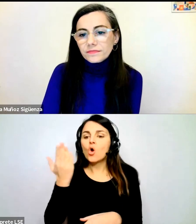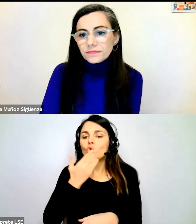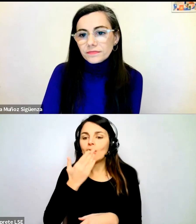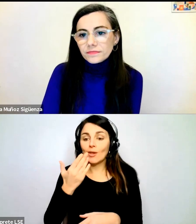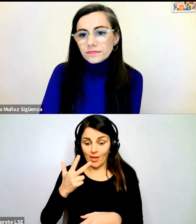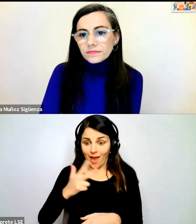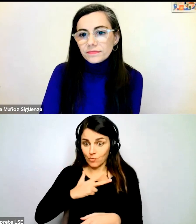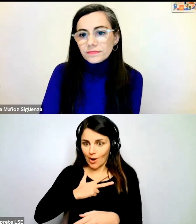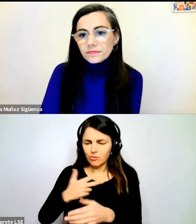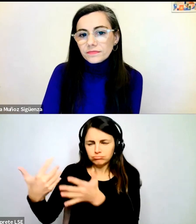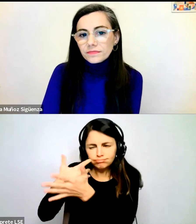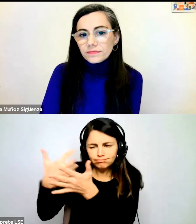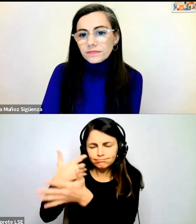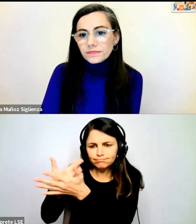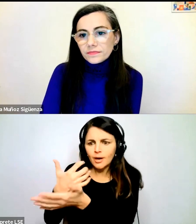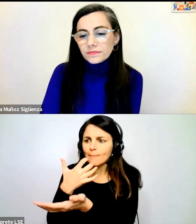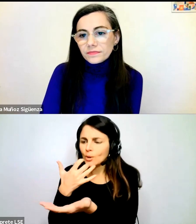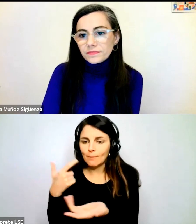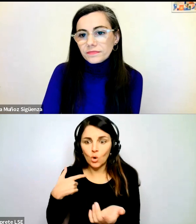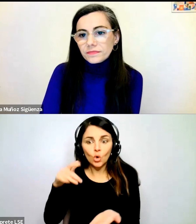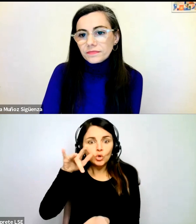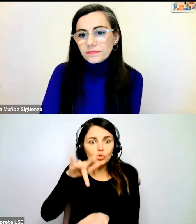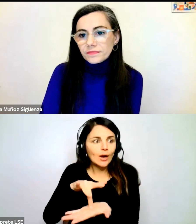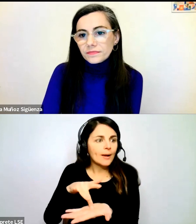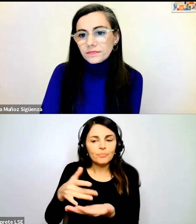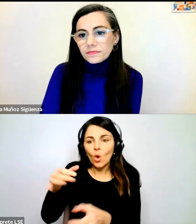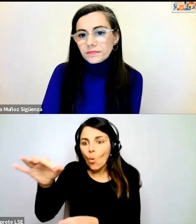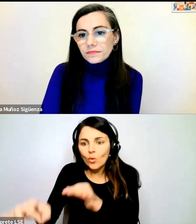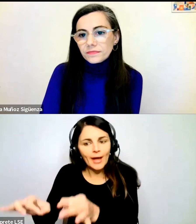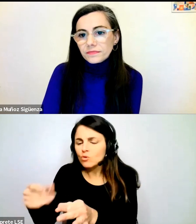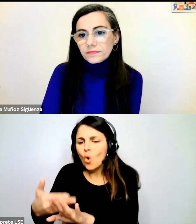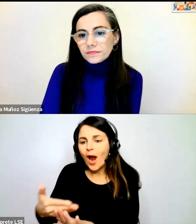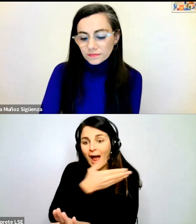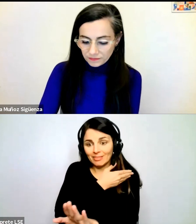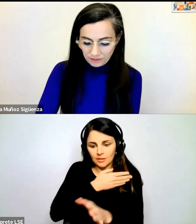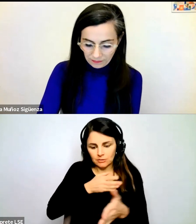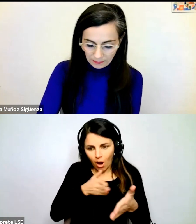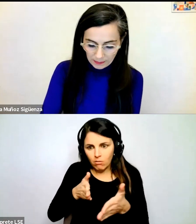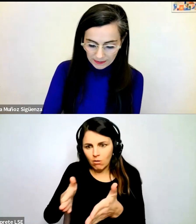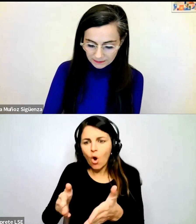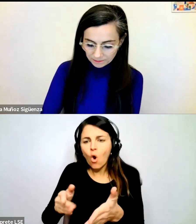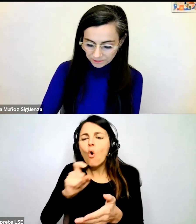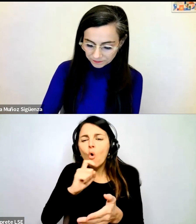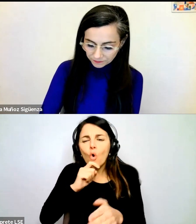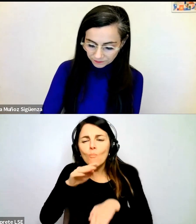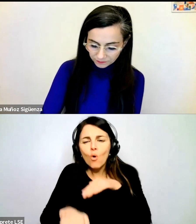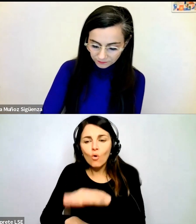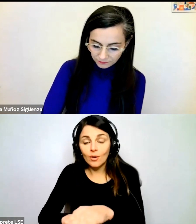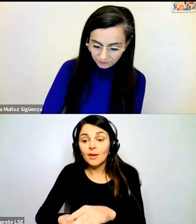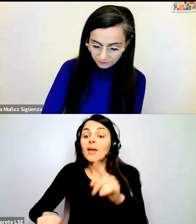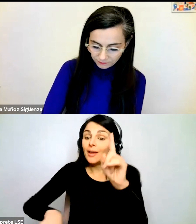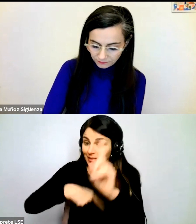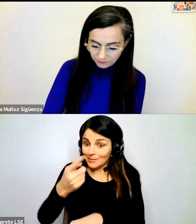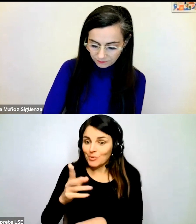las vías alternativas de solución de conflictos antes de ir a un juzgado. Y por último, la guía de autodefensa, que luego os comentamos un poco más, que ya